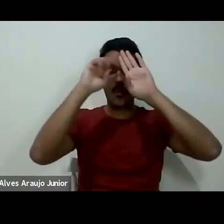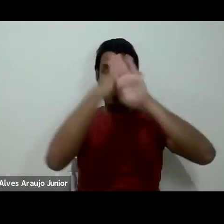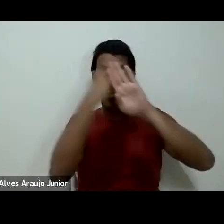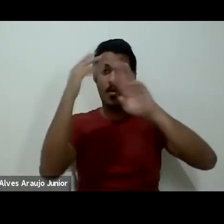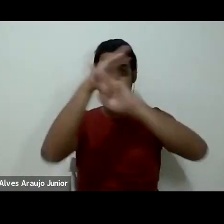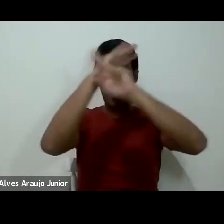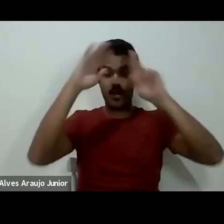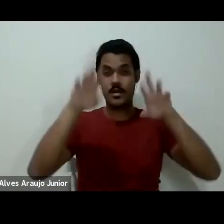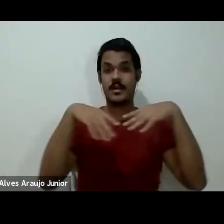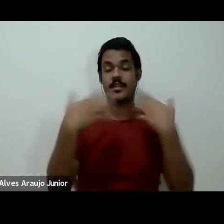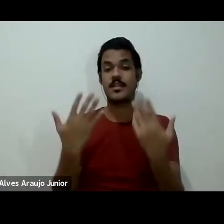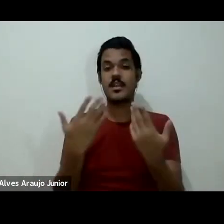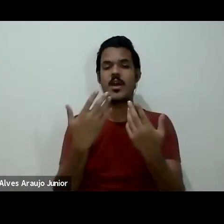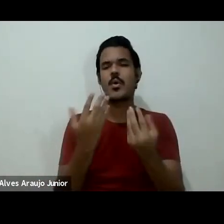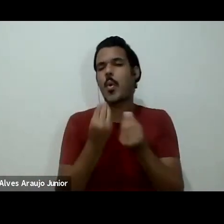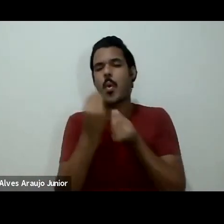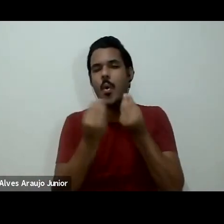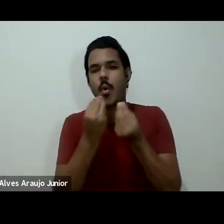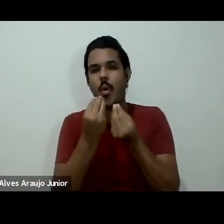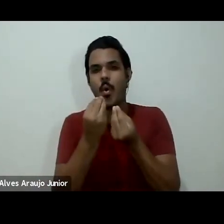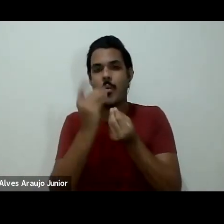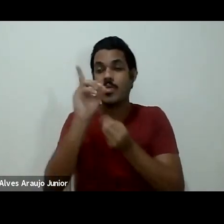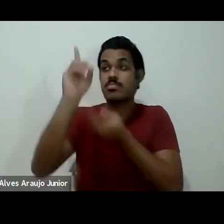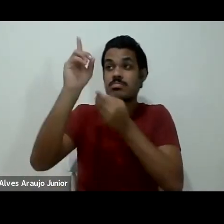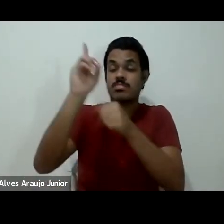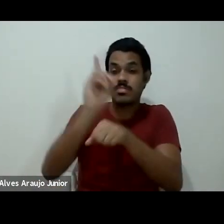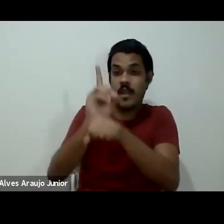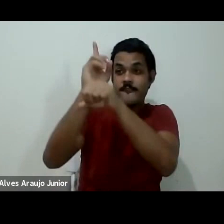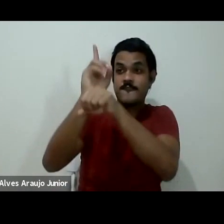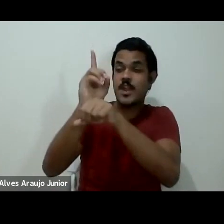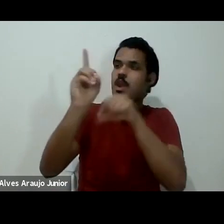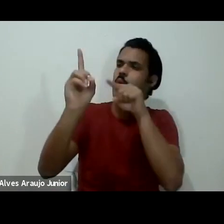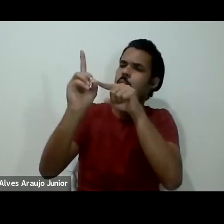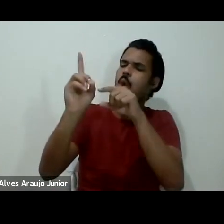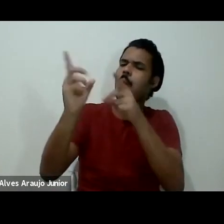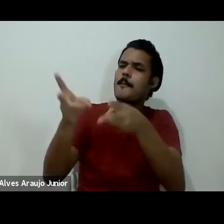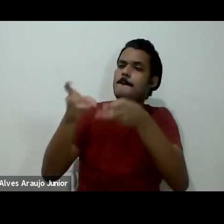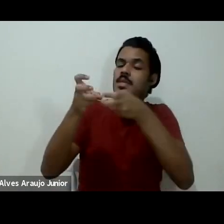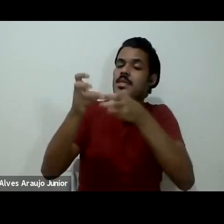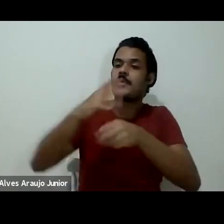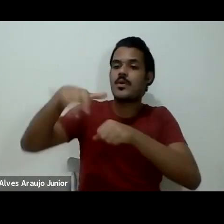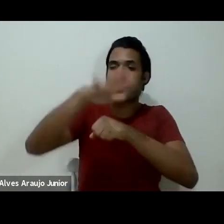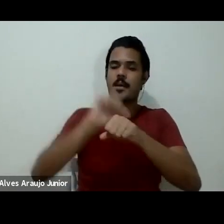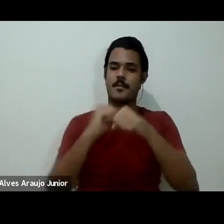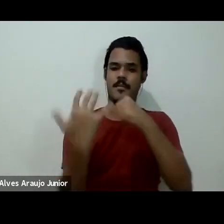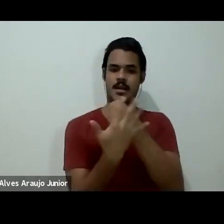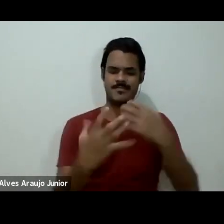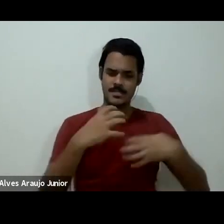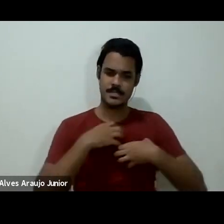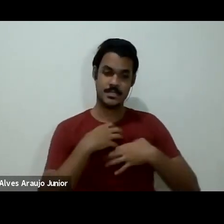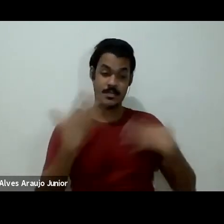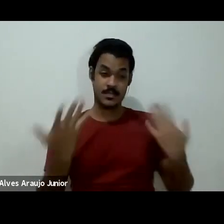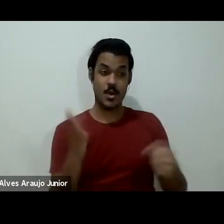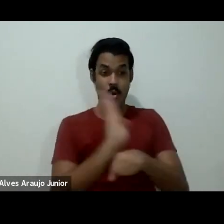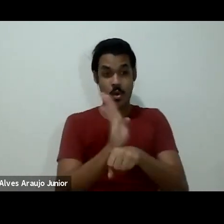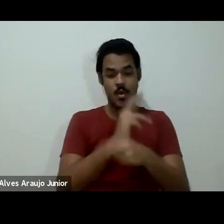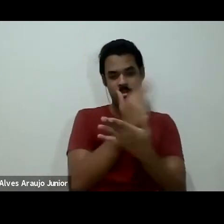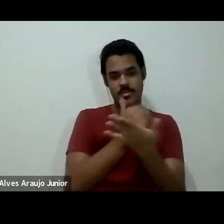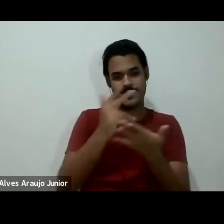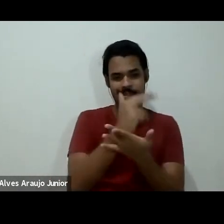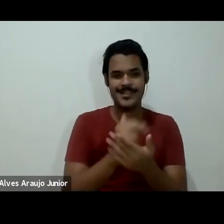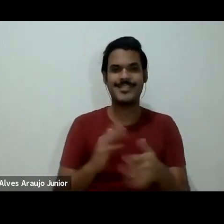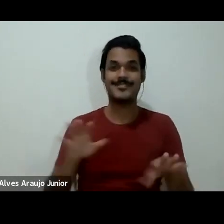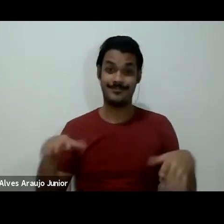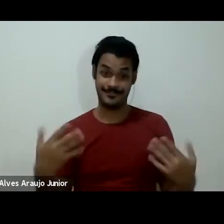povos de terreiro, e TAM, contando a história de orixás com cinema de animação, né, ambos da